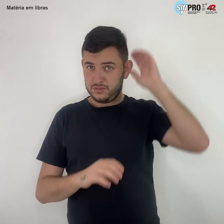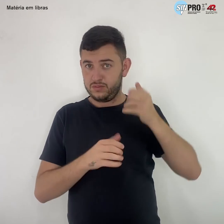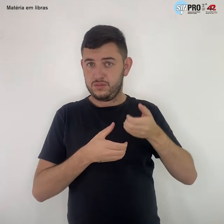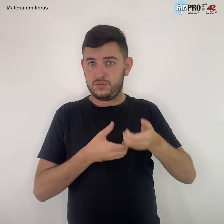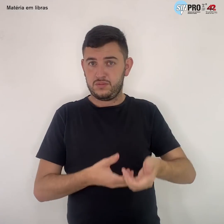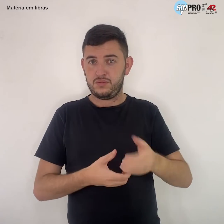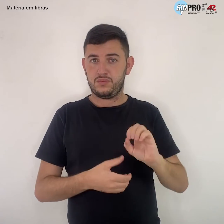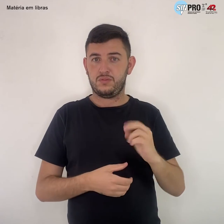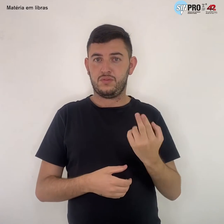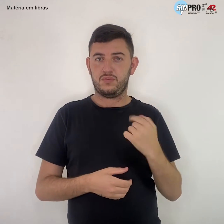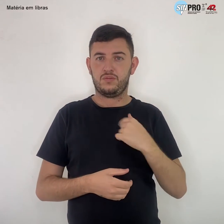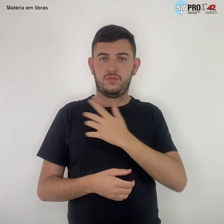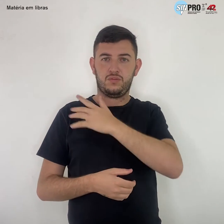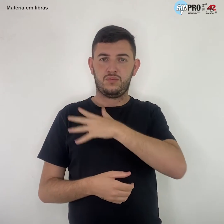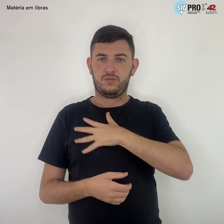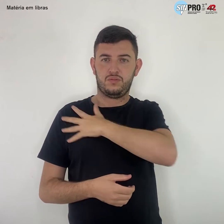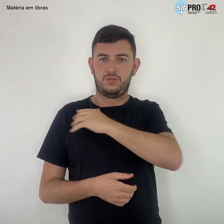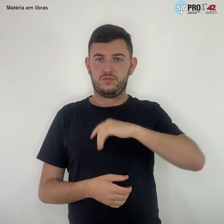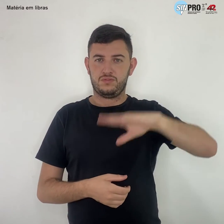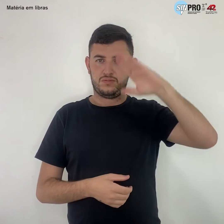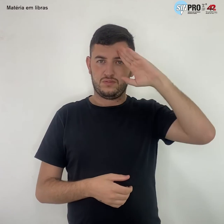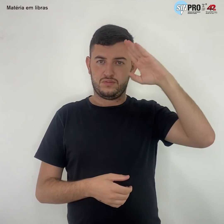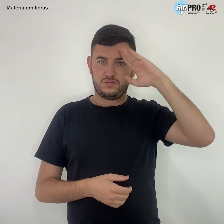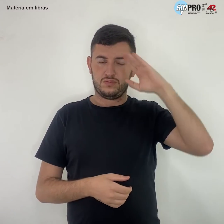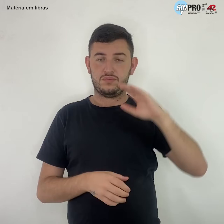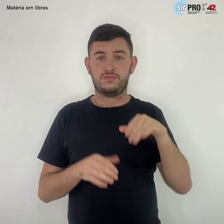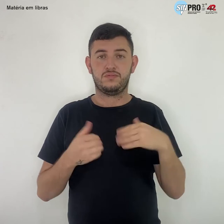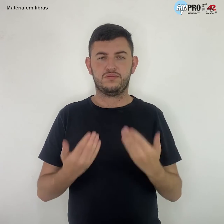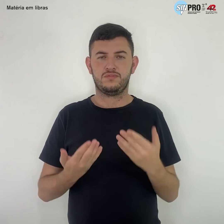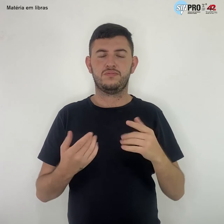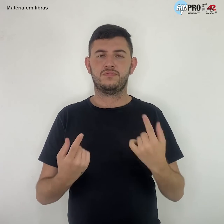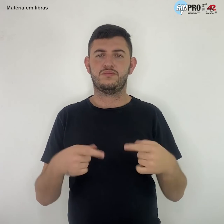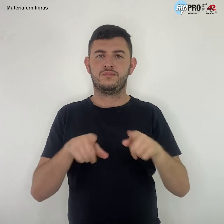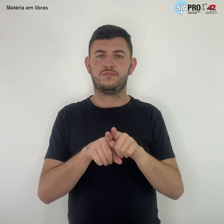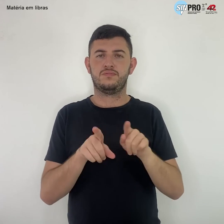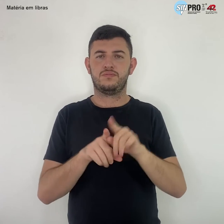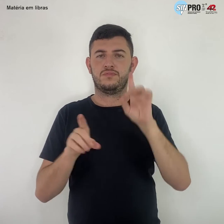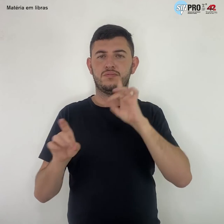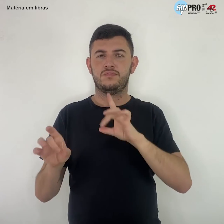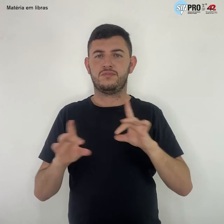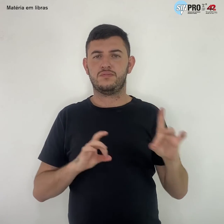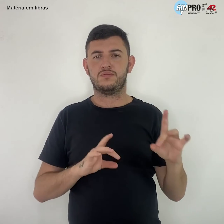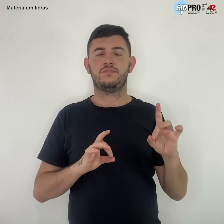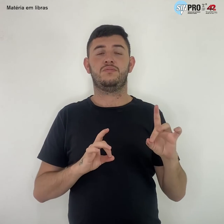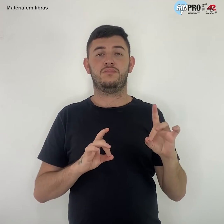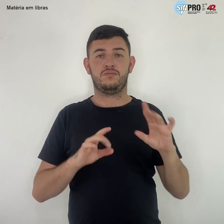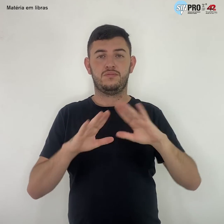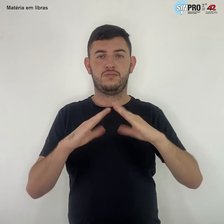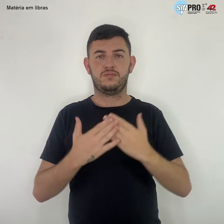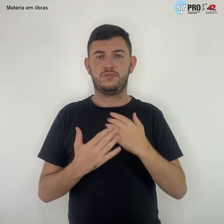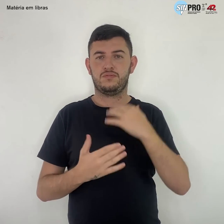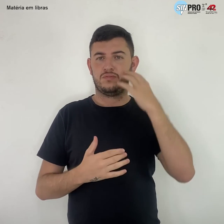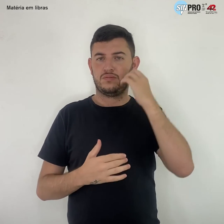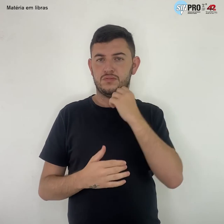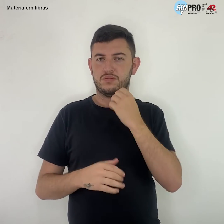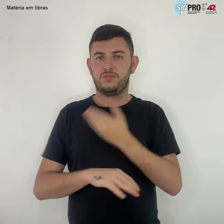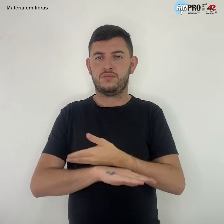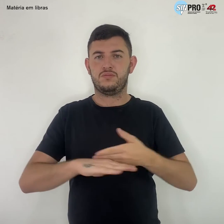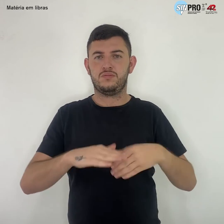reserva. Além da rotina escolar passar a adotar hábitos militares, passaram a ser